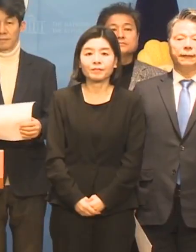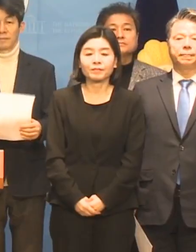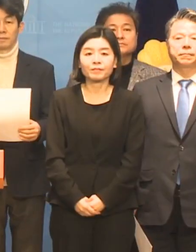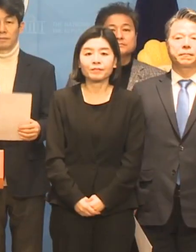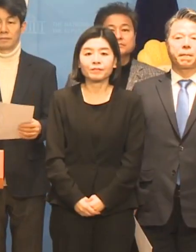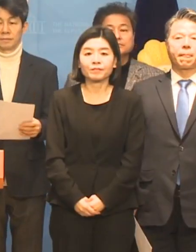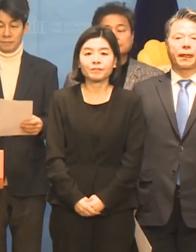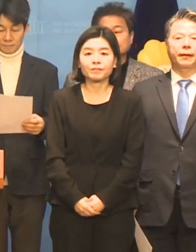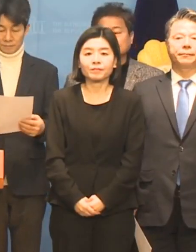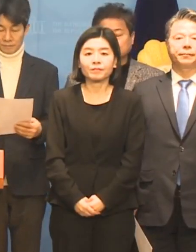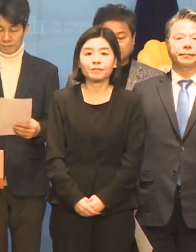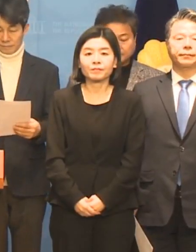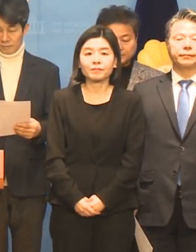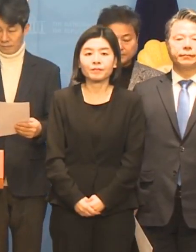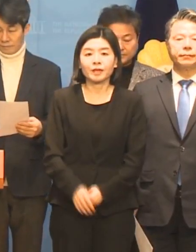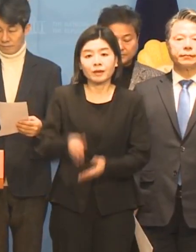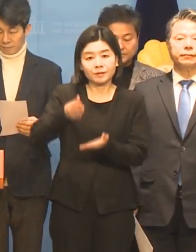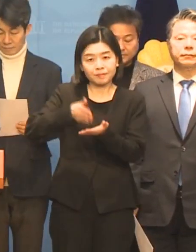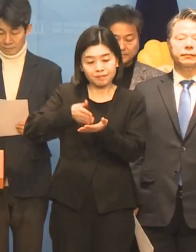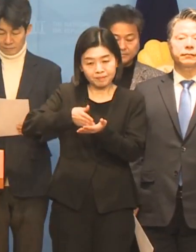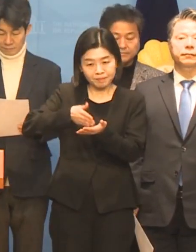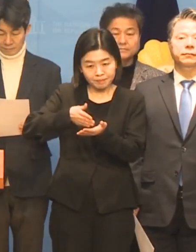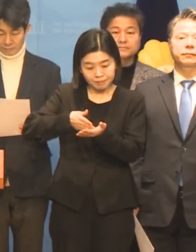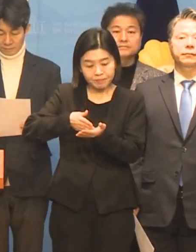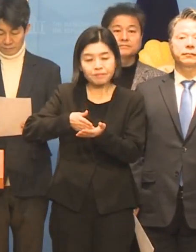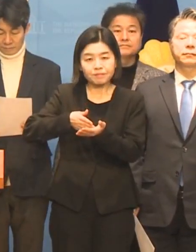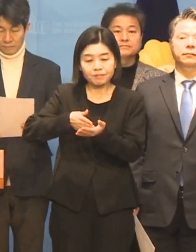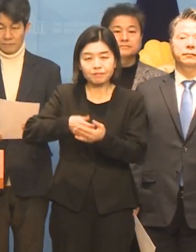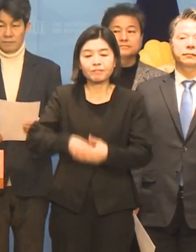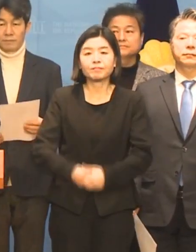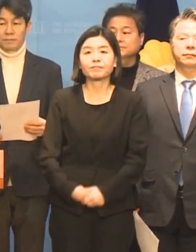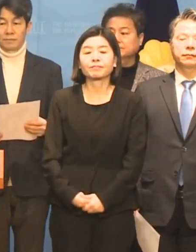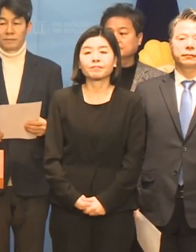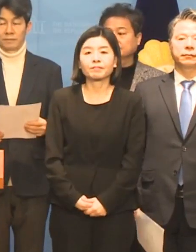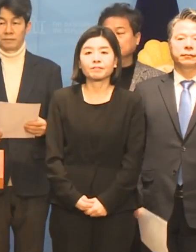예, 준비된 기자회견문을 낭독하도록 하겠습니다.